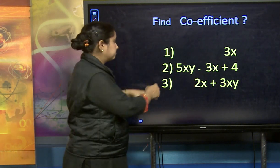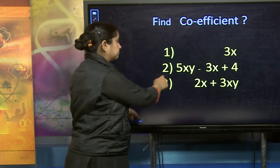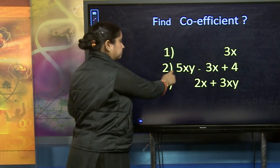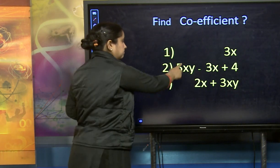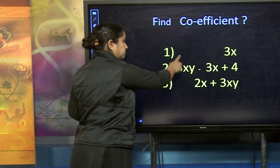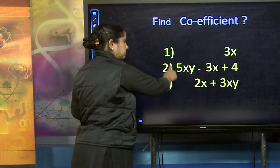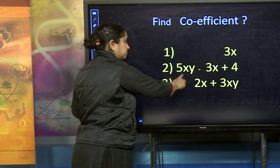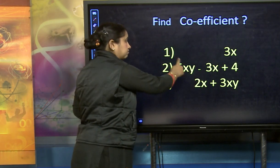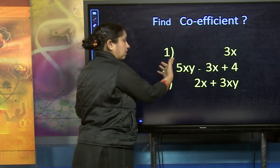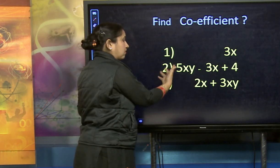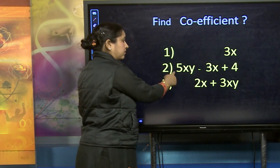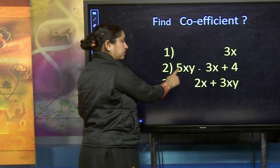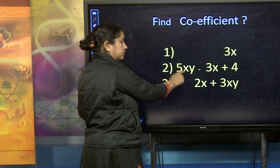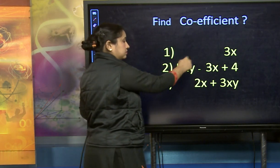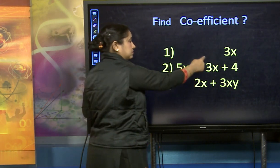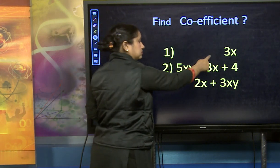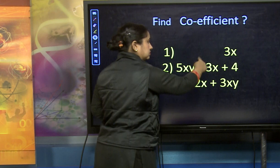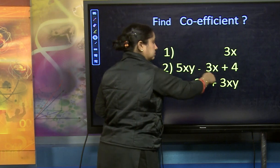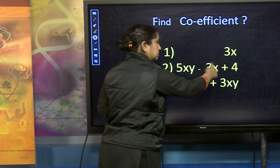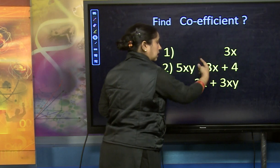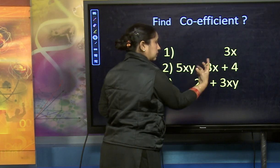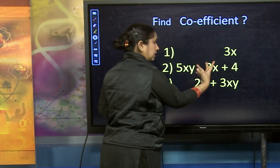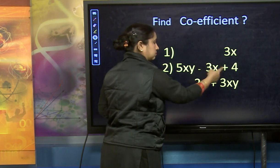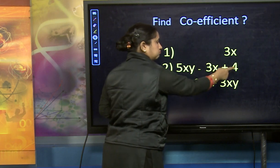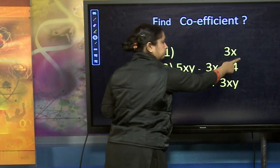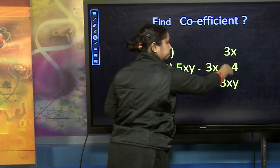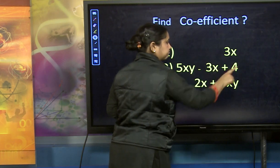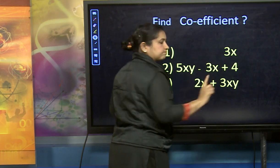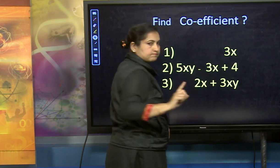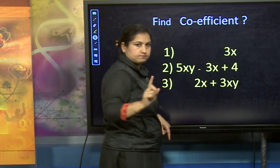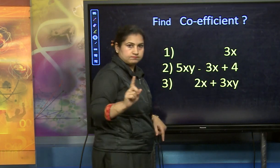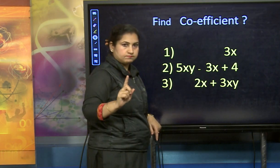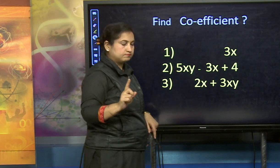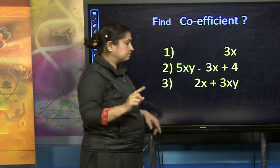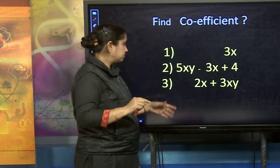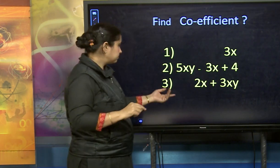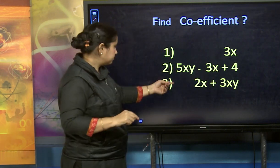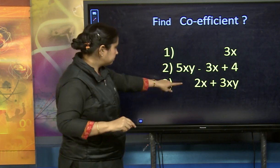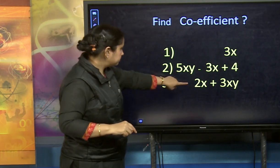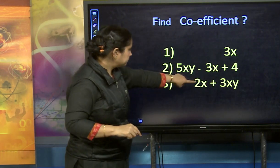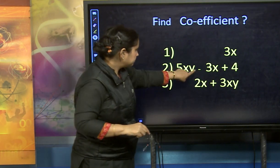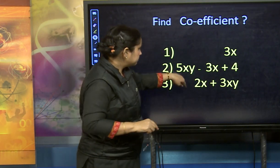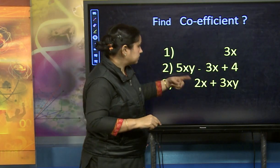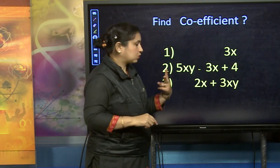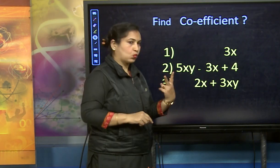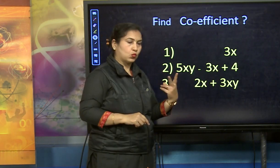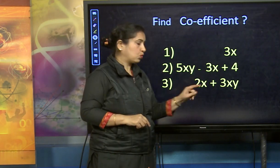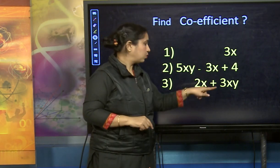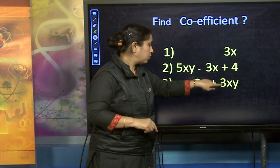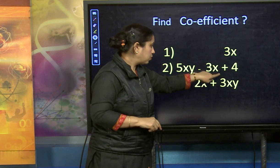पर एक टेक्स यहां पर फाइव एक्स वाय है यहां पितृ है एच के साथ इसमें एक साथ में दो है